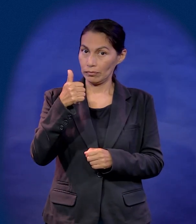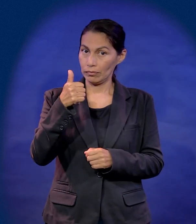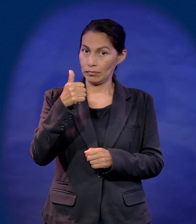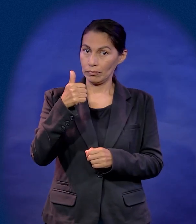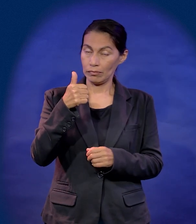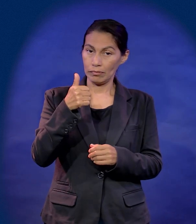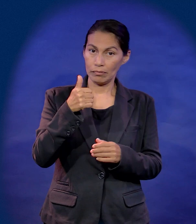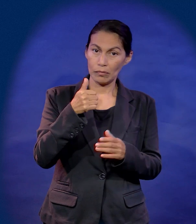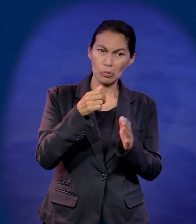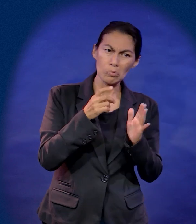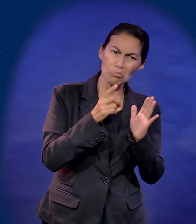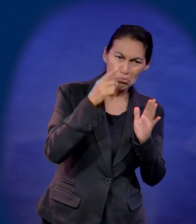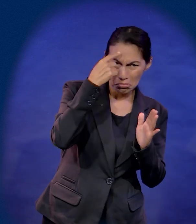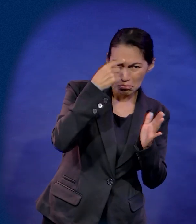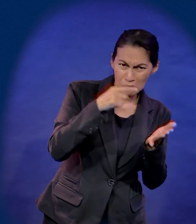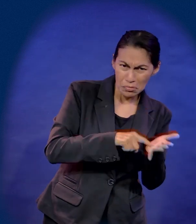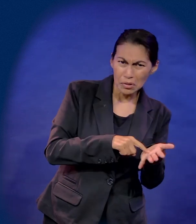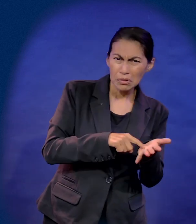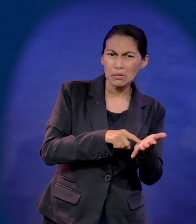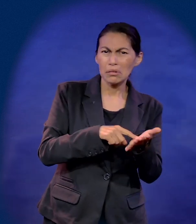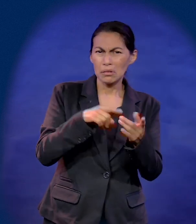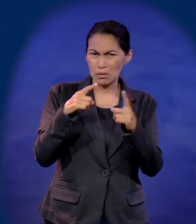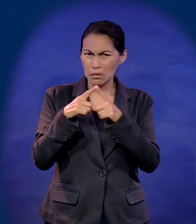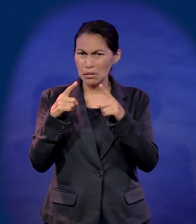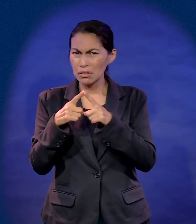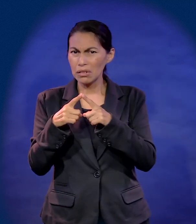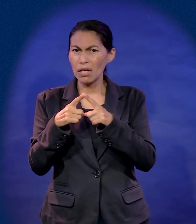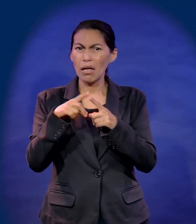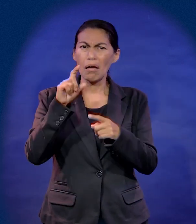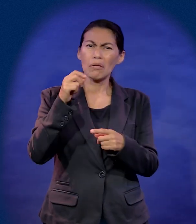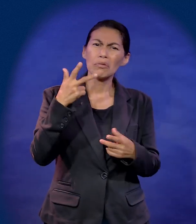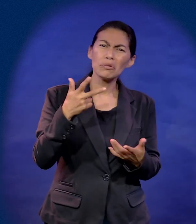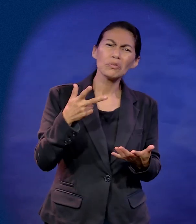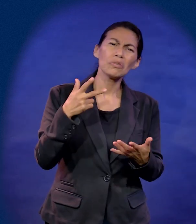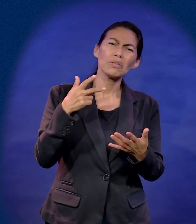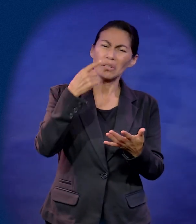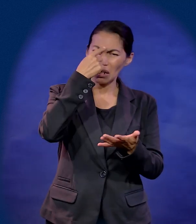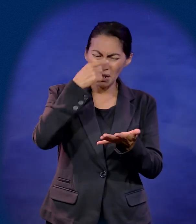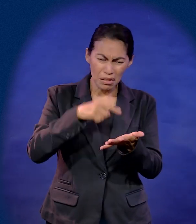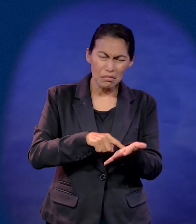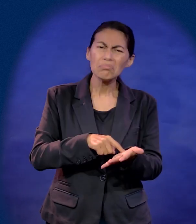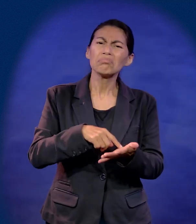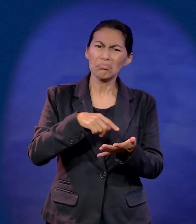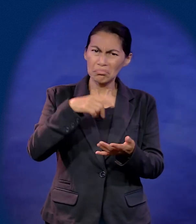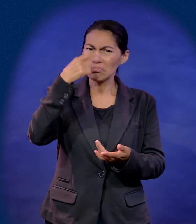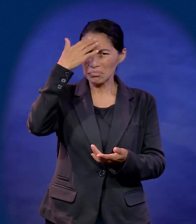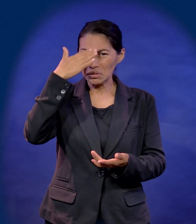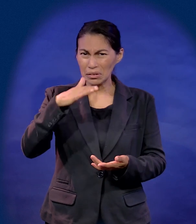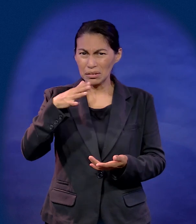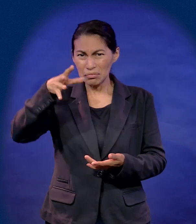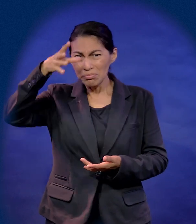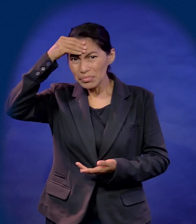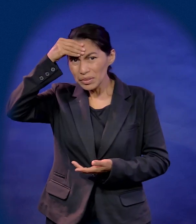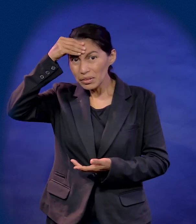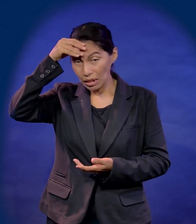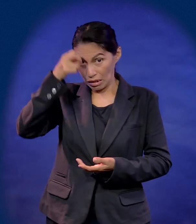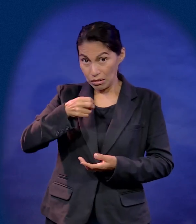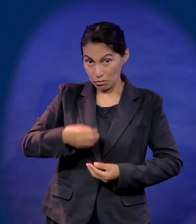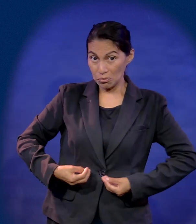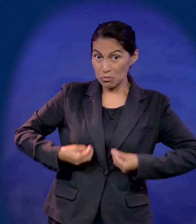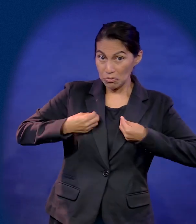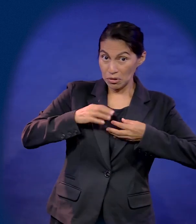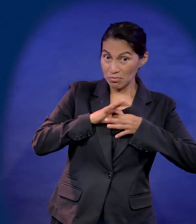entendí. Yo me sé las 6 doctrinas adventistas, las 28 creencias que las sustentas, me las sé.